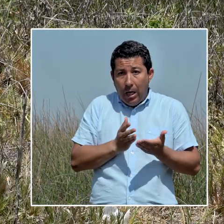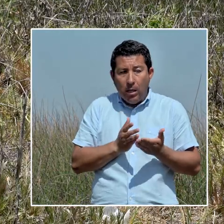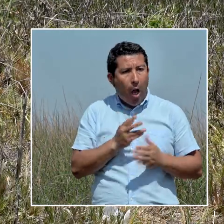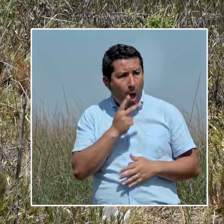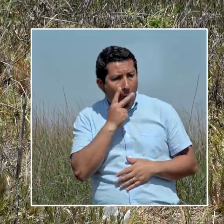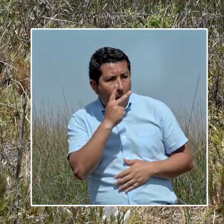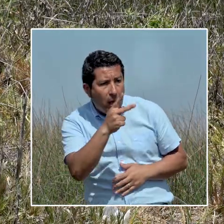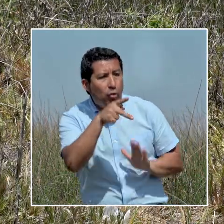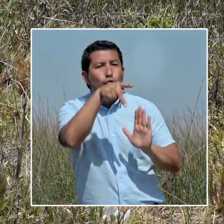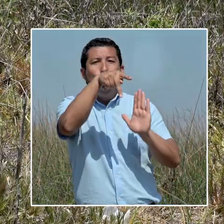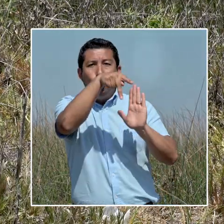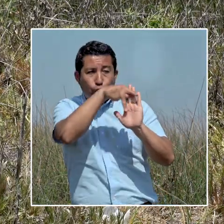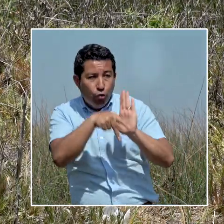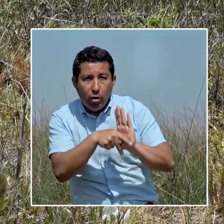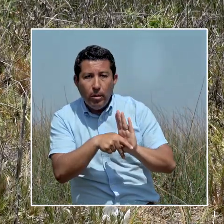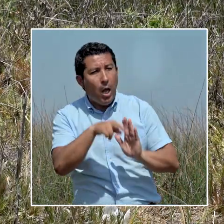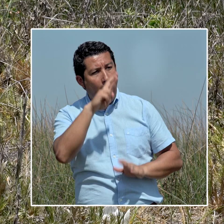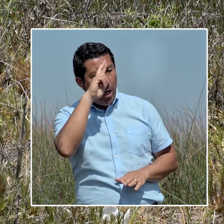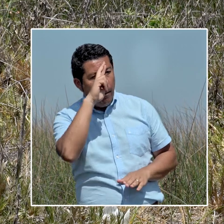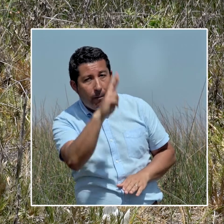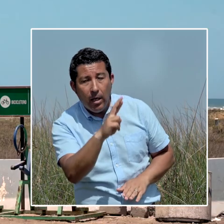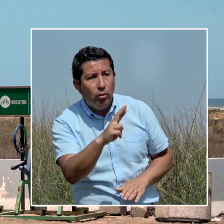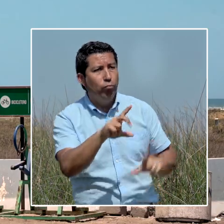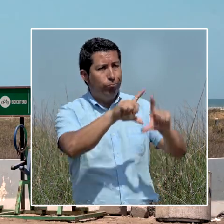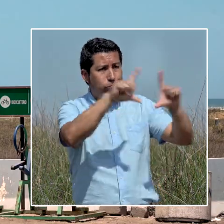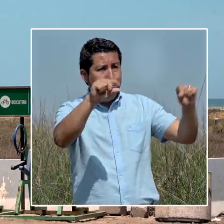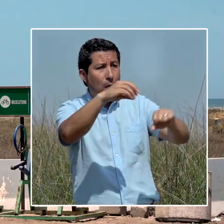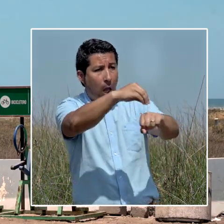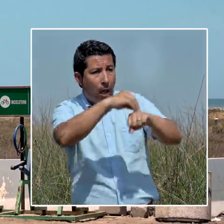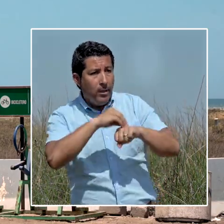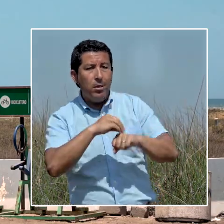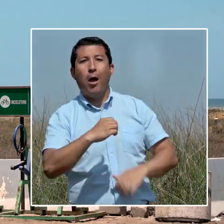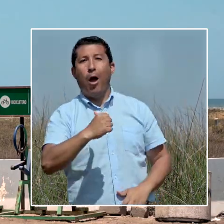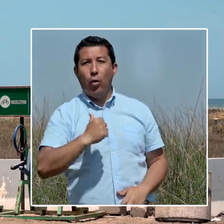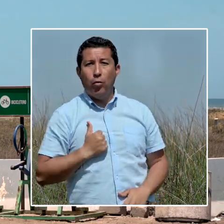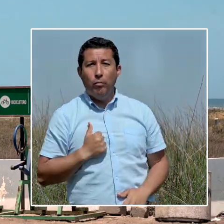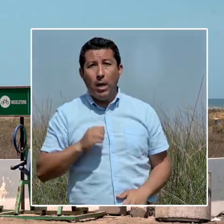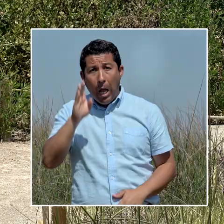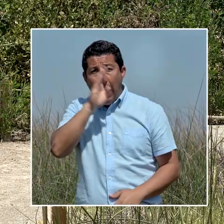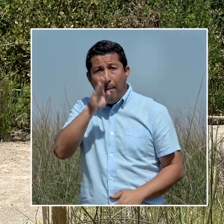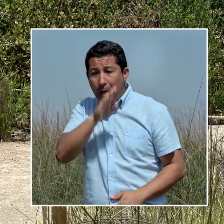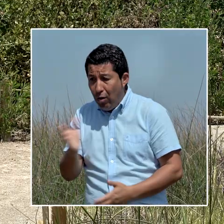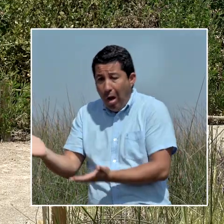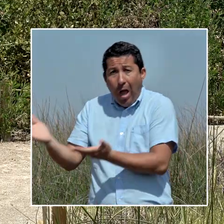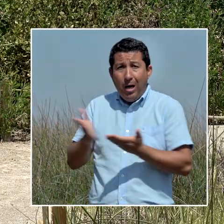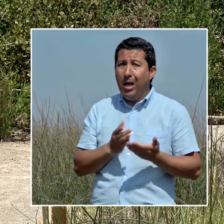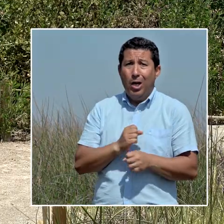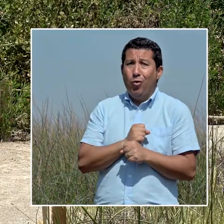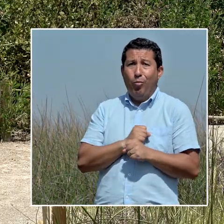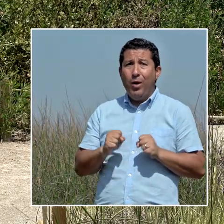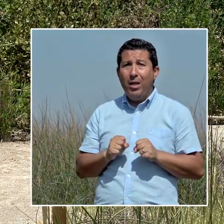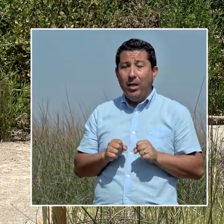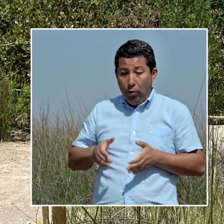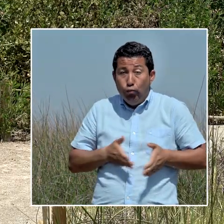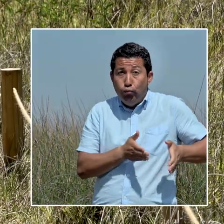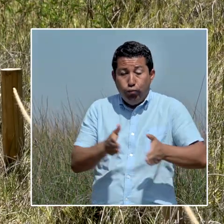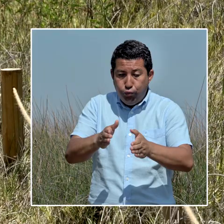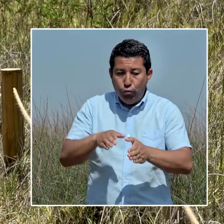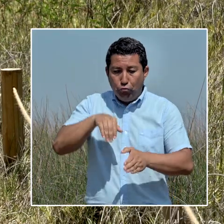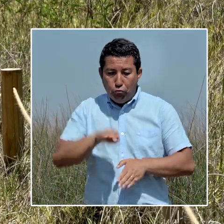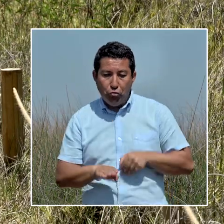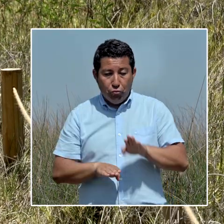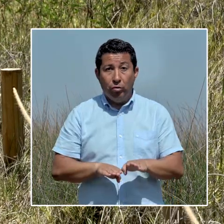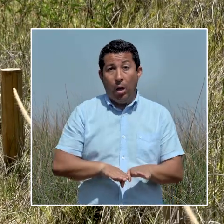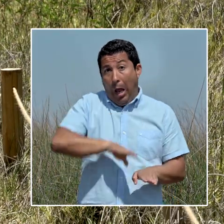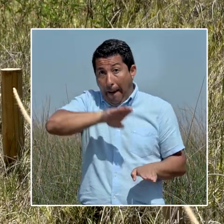respeta las normas y señaléticas no vengas con perros y transita por los senderos habilitados